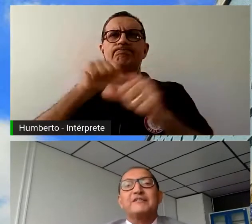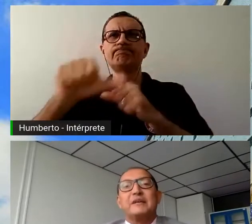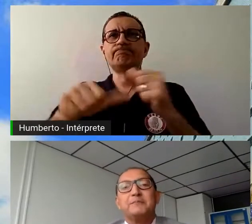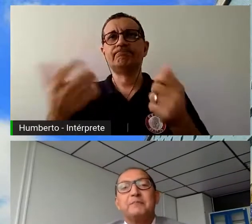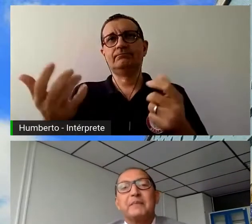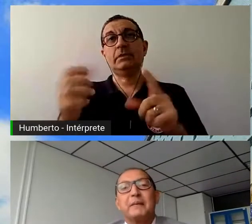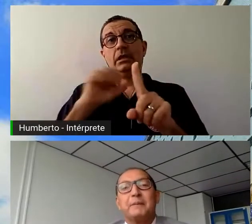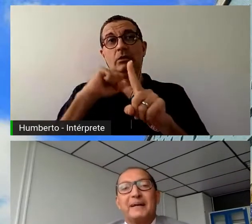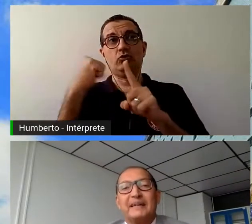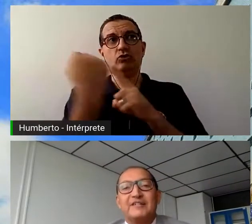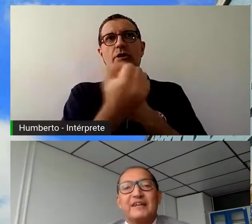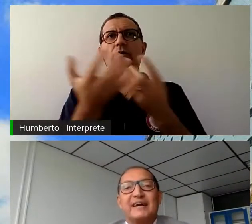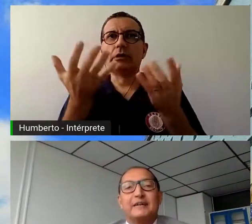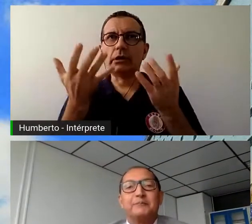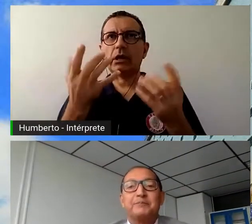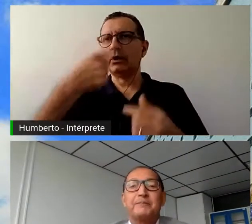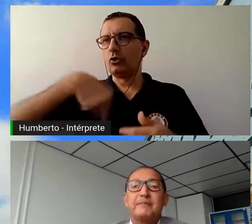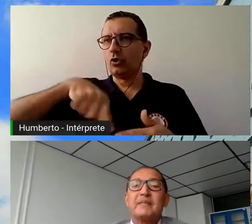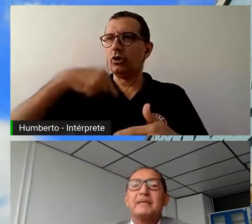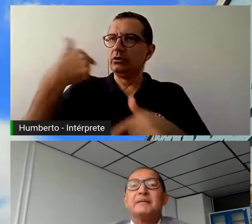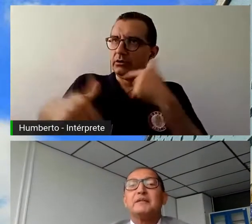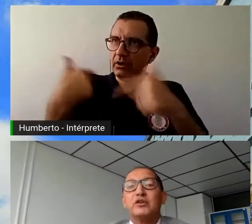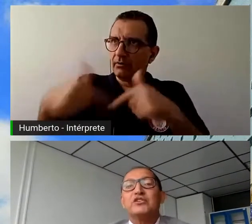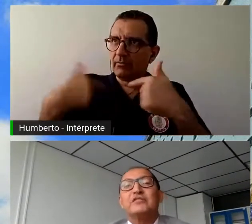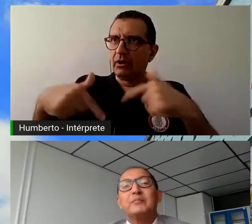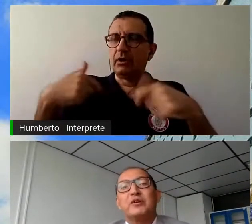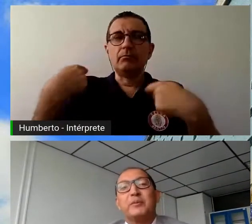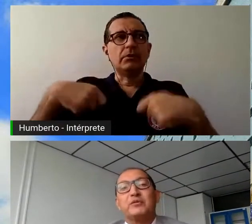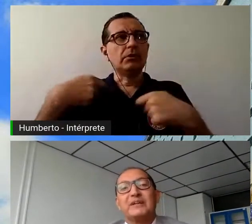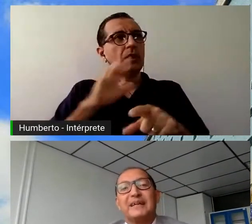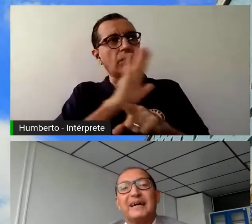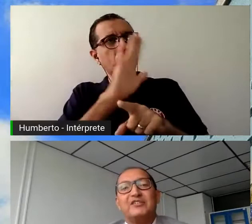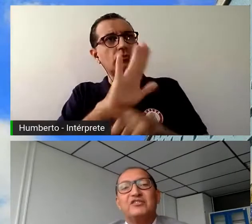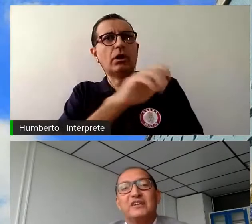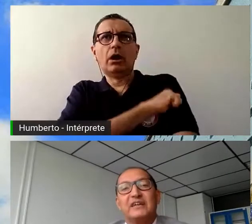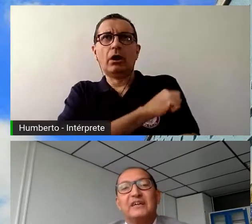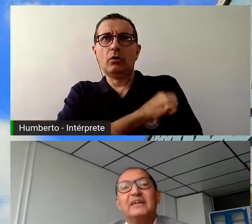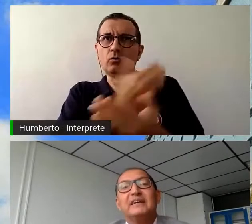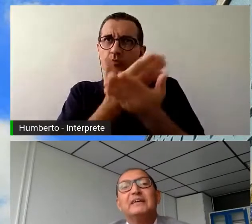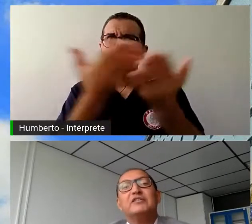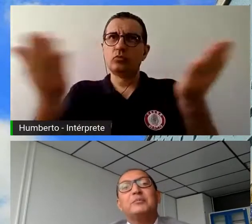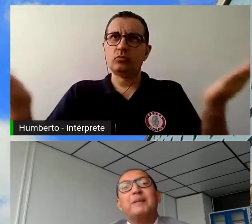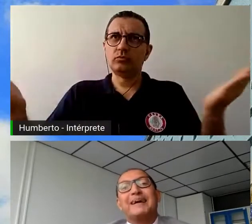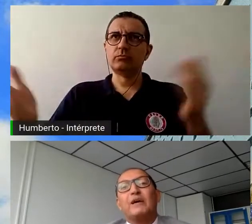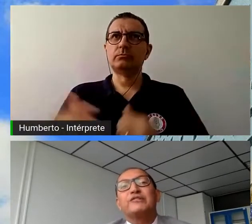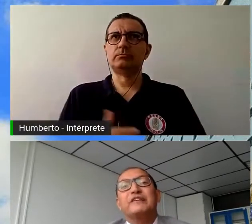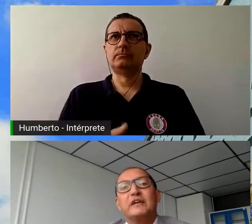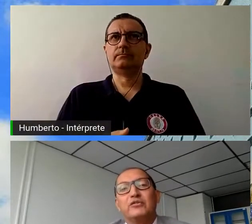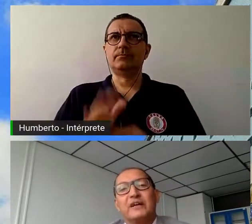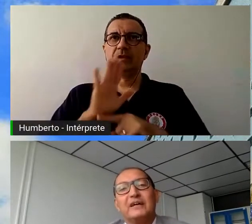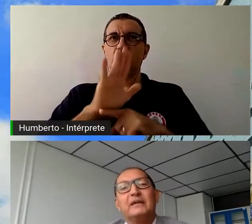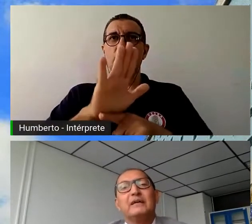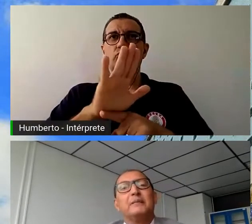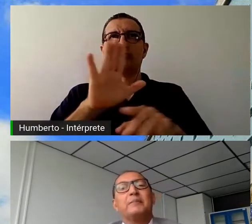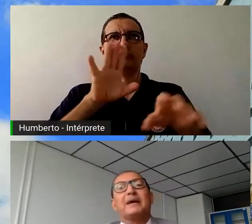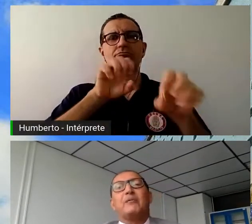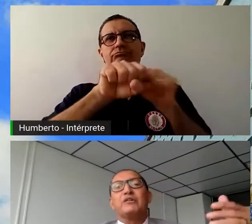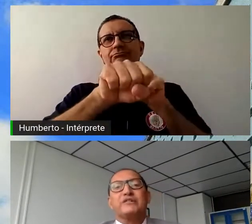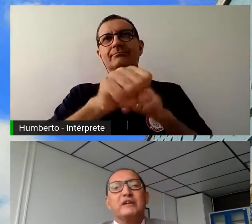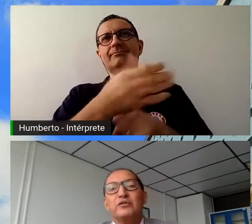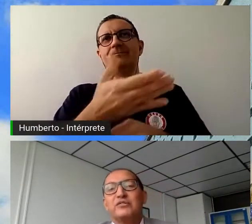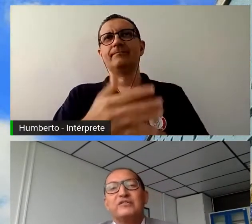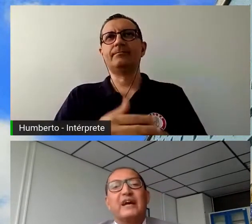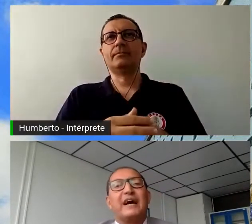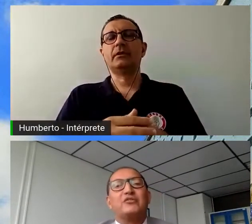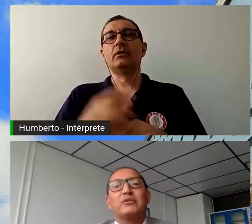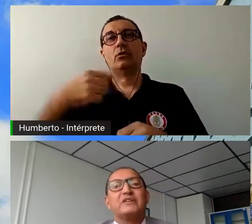não ficasse paralisada. Nós tivemos a oportunidade de pagar auxílios, né? Pagar